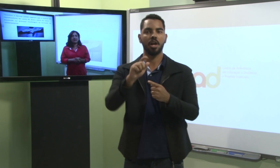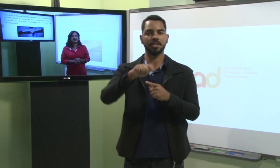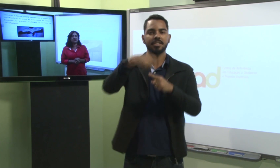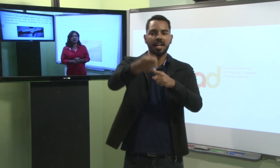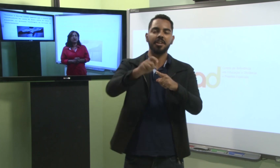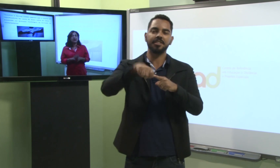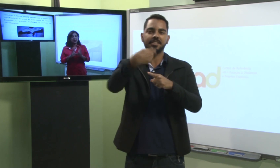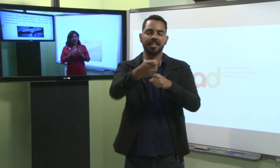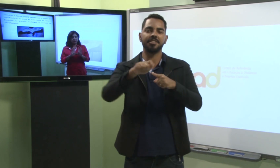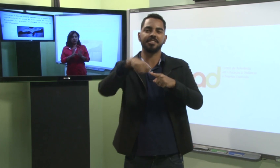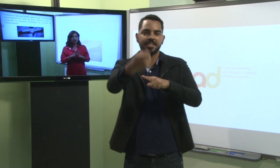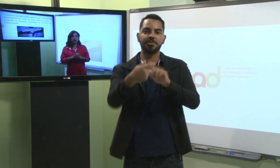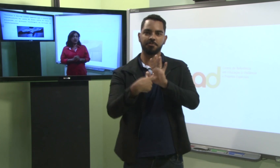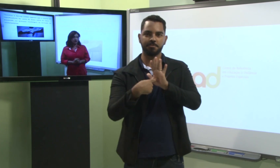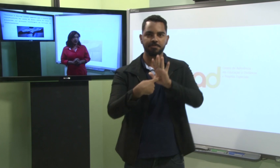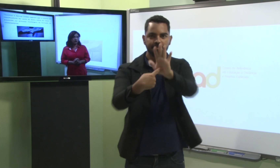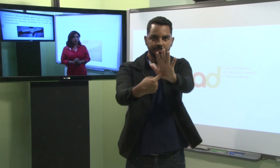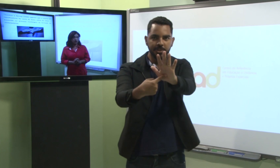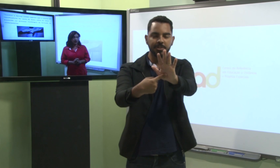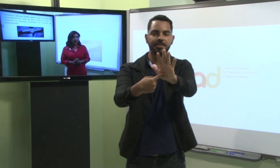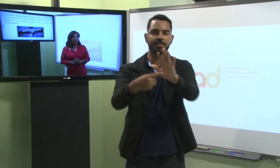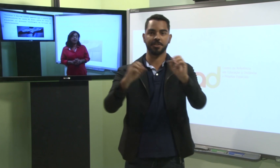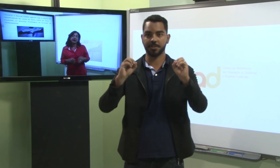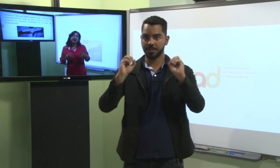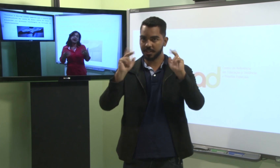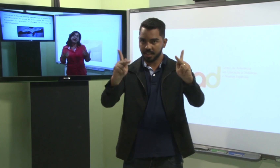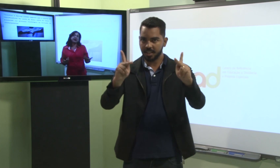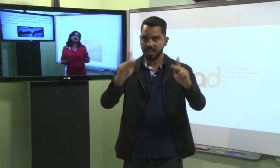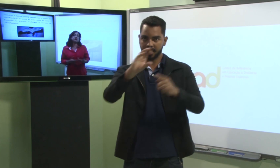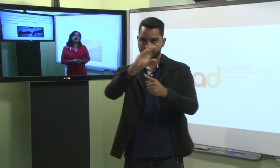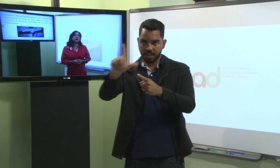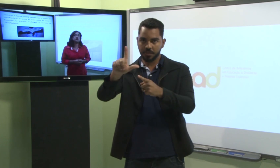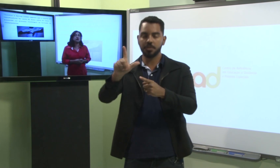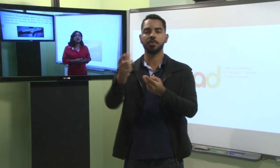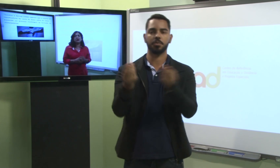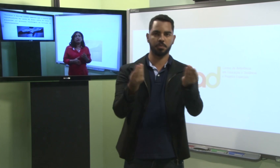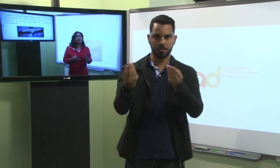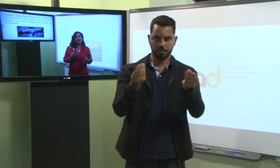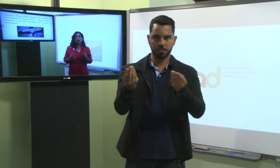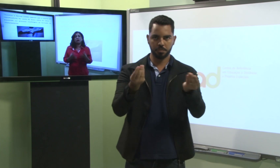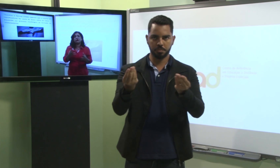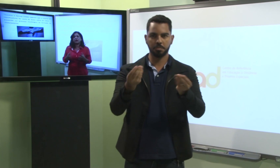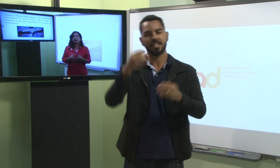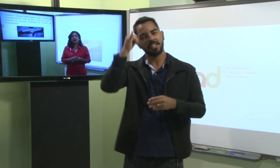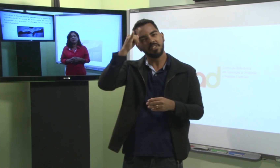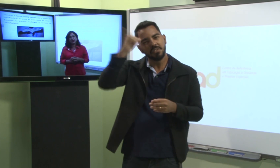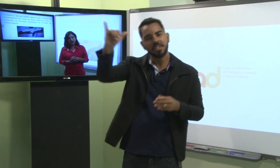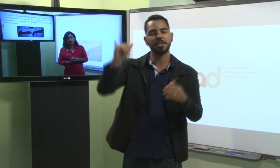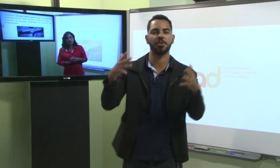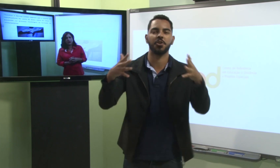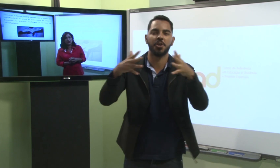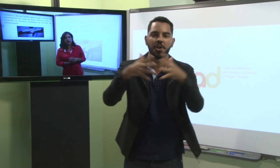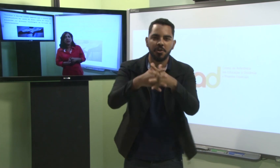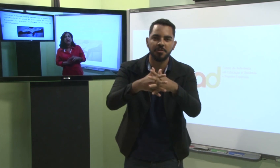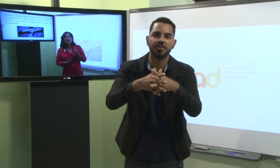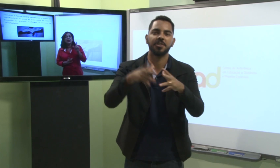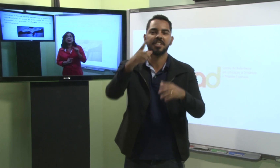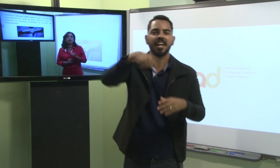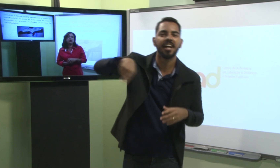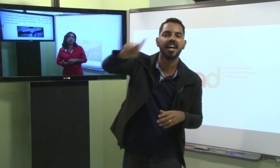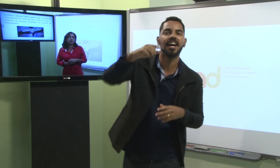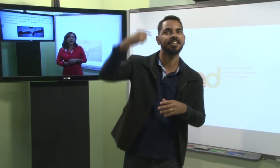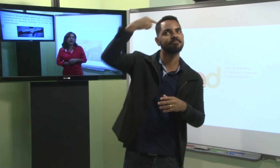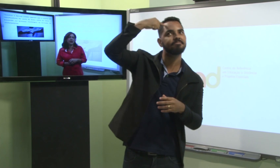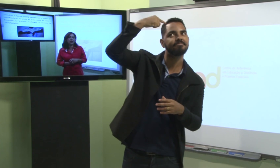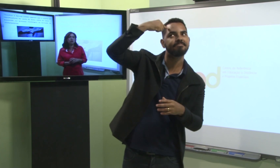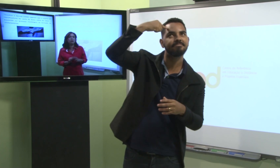a apresentação das formas de classificadores, ok? Isso é no intuito de não fazer confusão na cabecinha de vocês e também